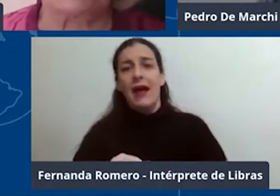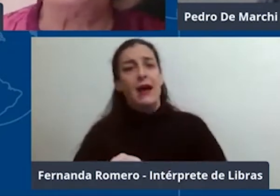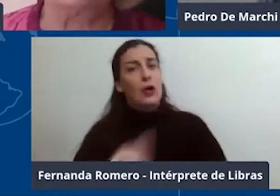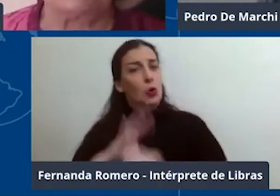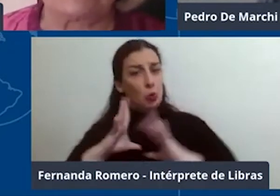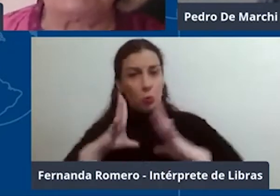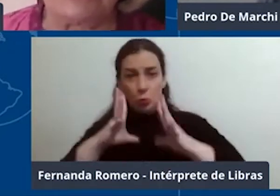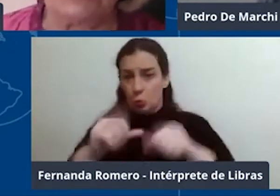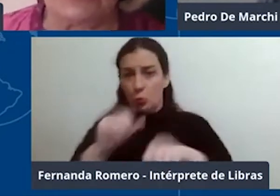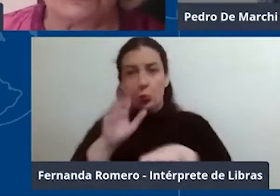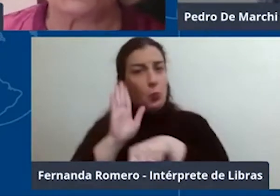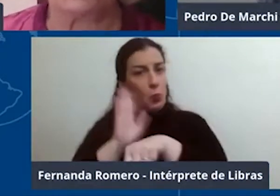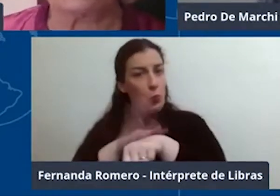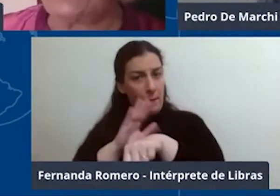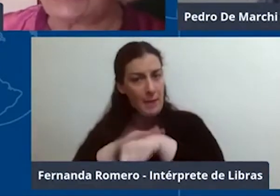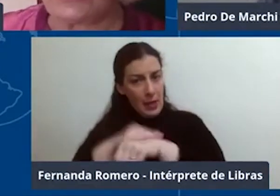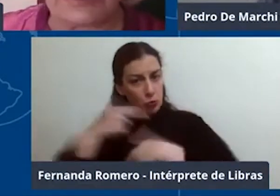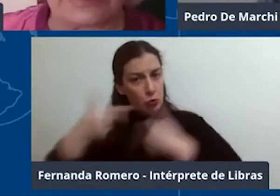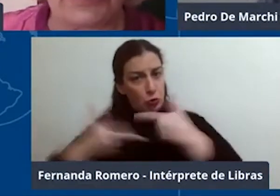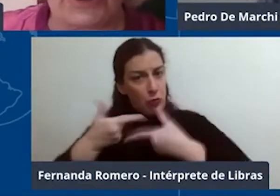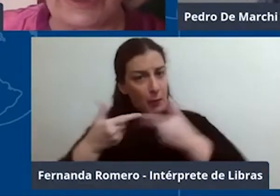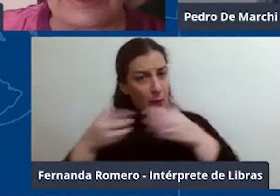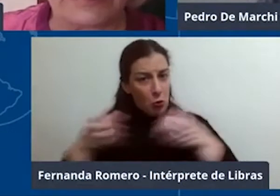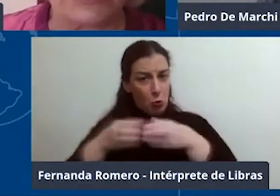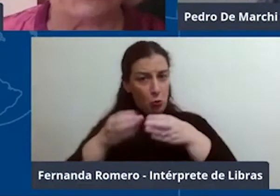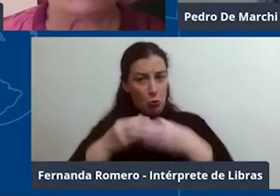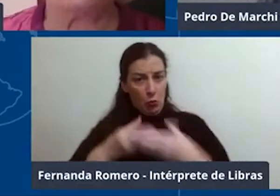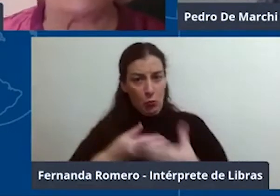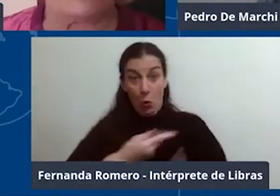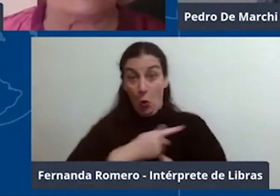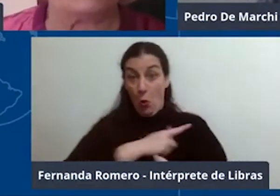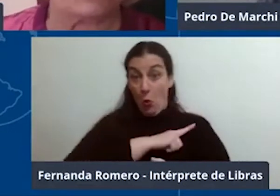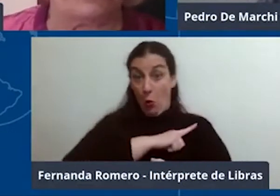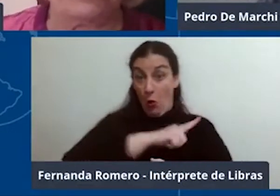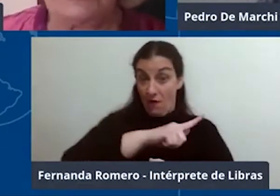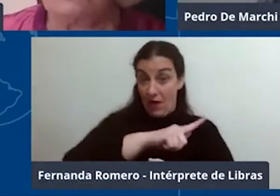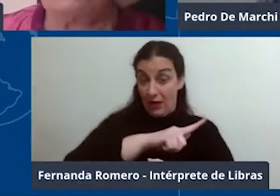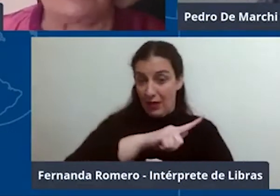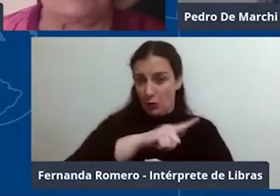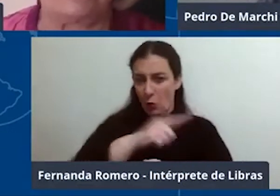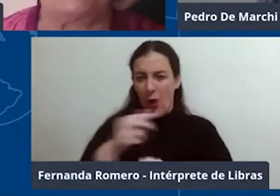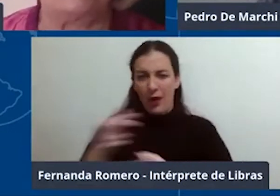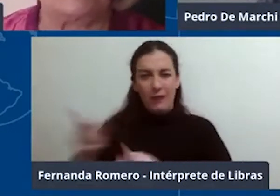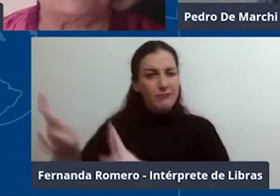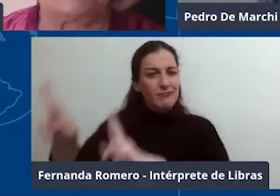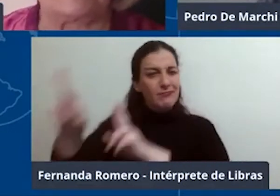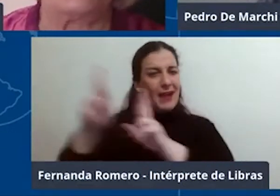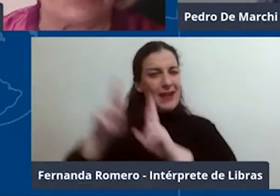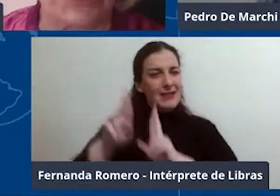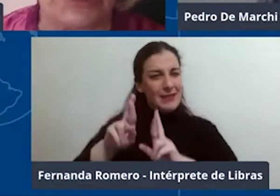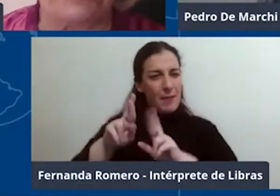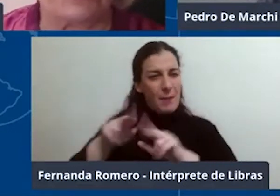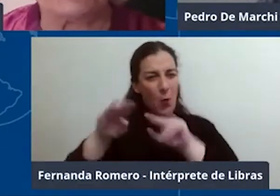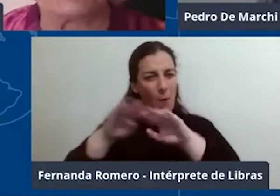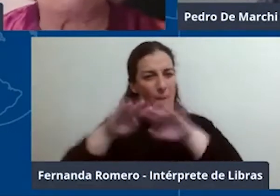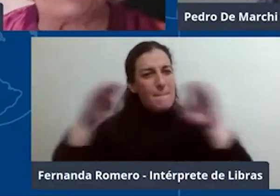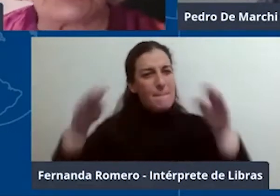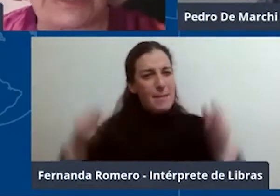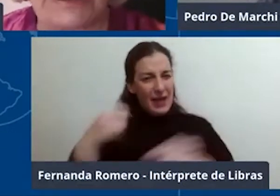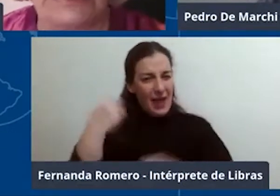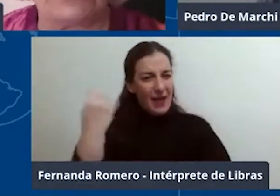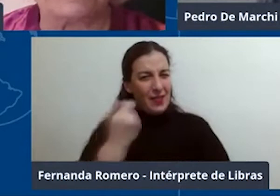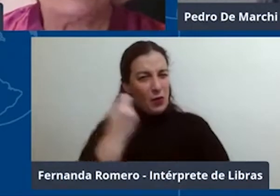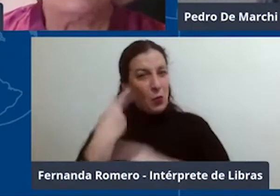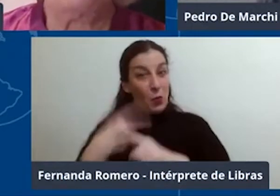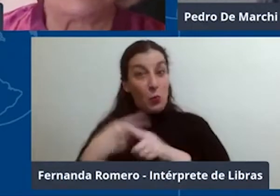momentos estão trabalhando em conjunto. O governador recebeu agora recentemente a bancada, porque houve uma entrega coletiva de